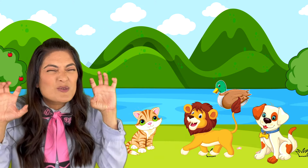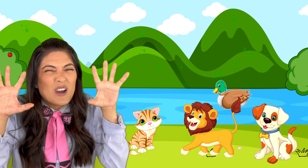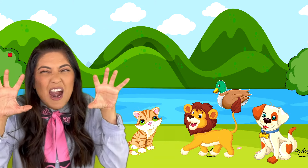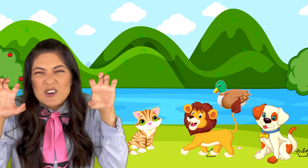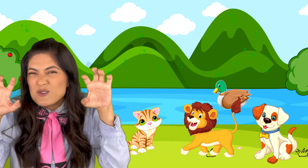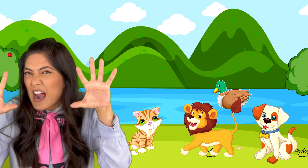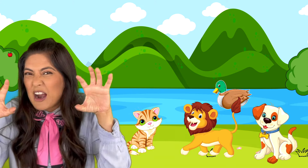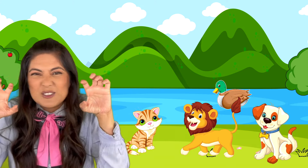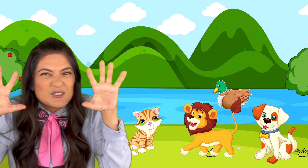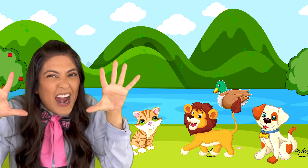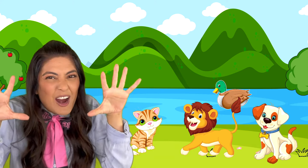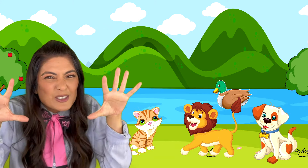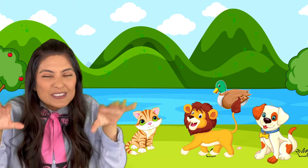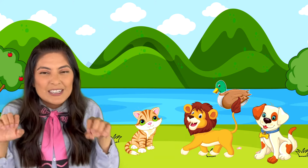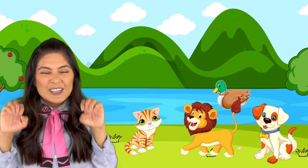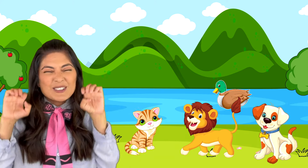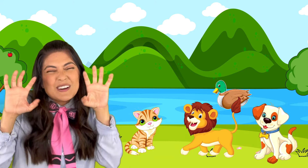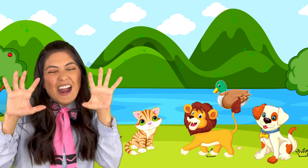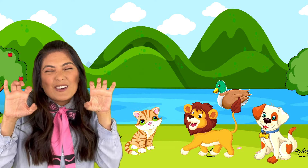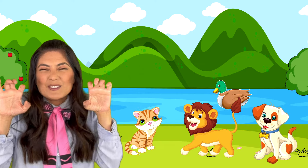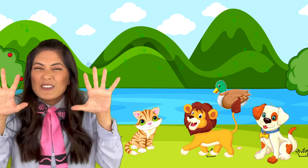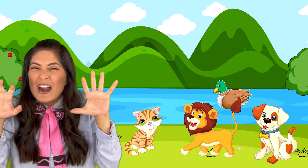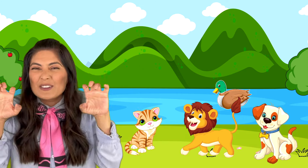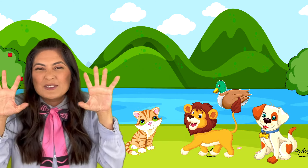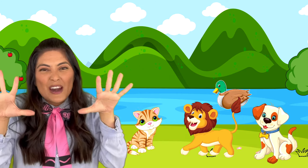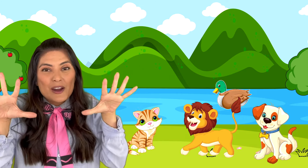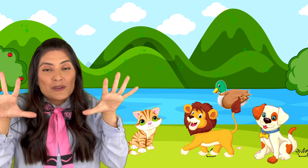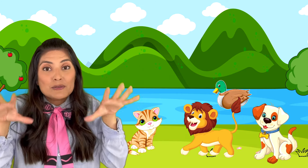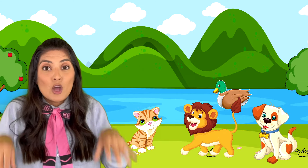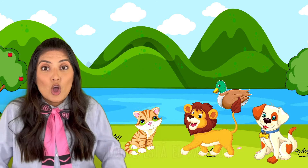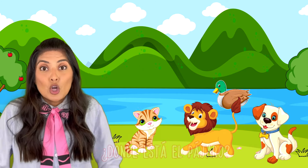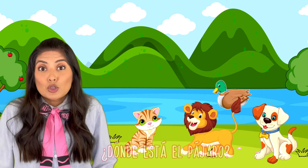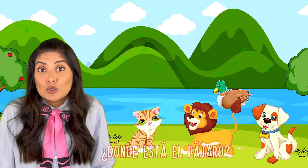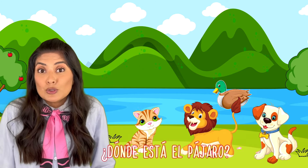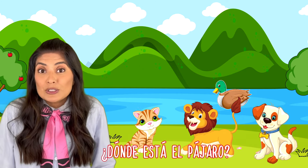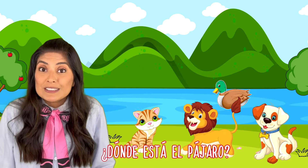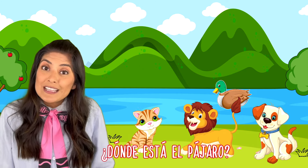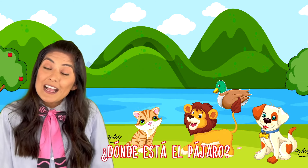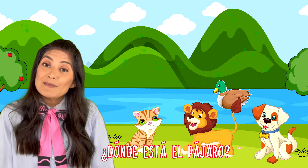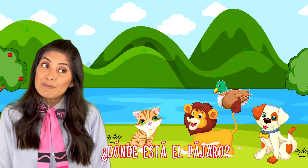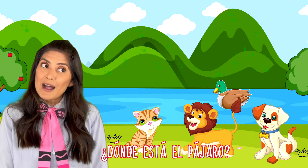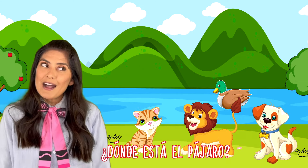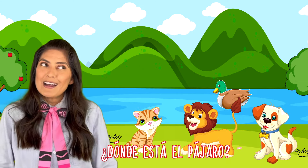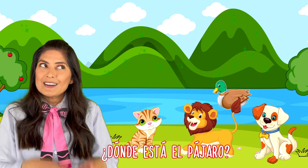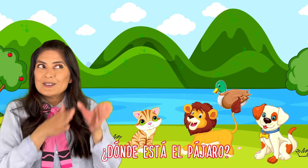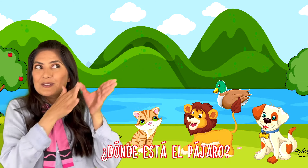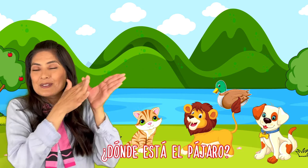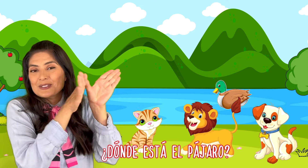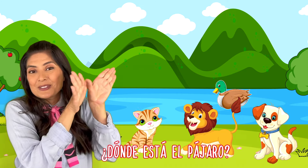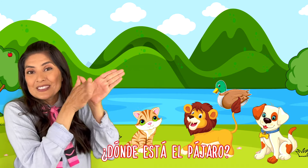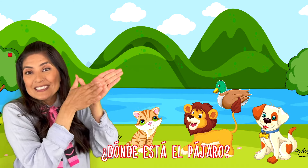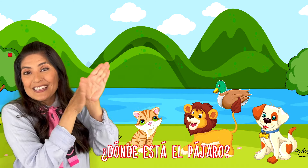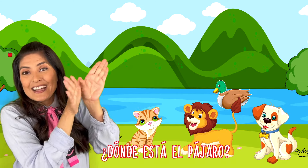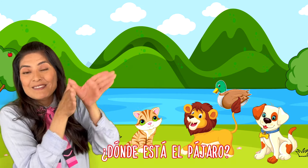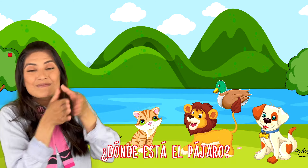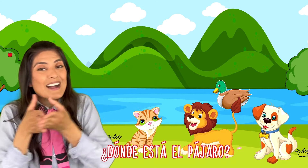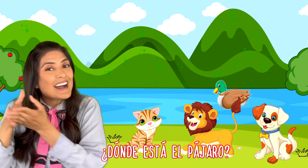Rar, rar, rar, rar, rar, rar. ¿Dónde está el pájaro? ¿Dónde está el